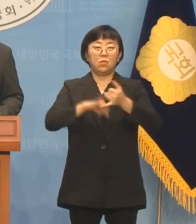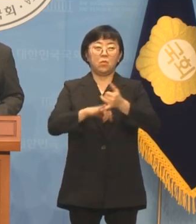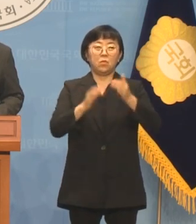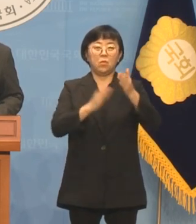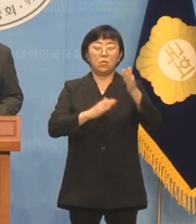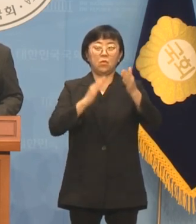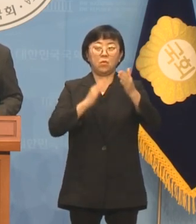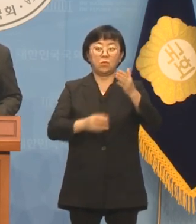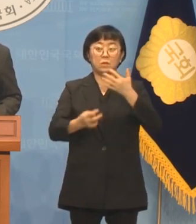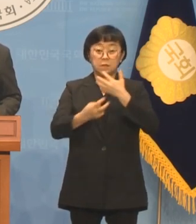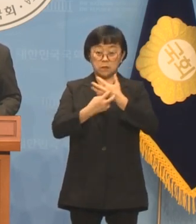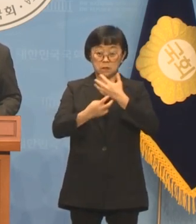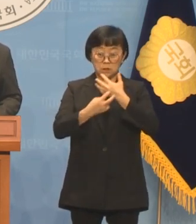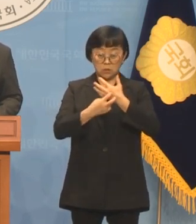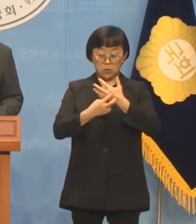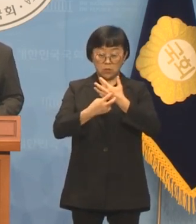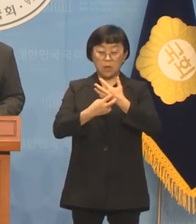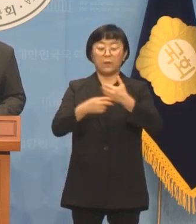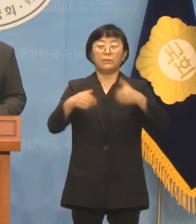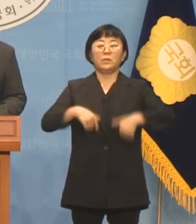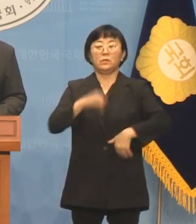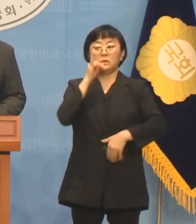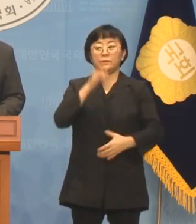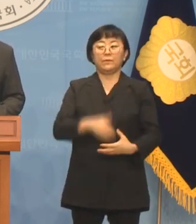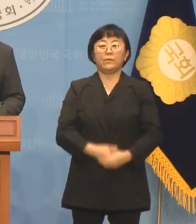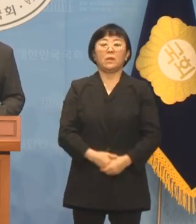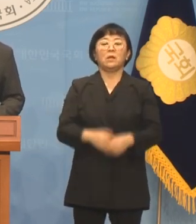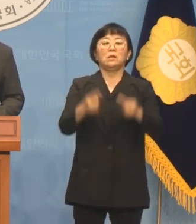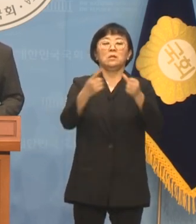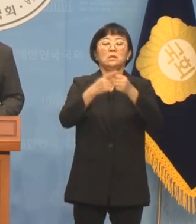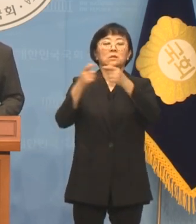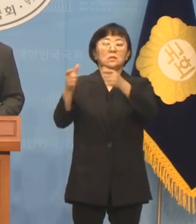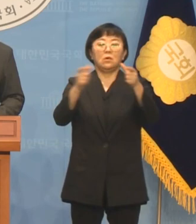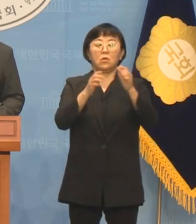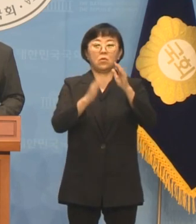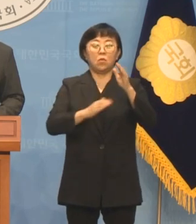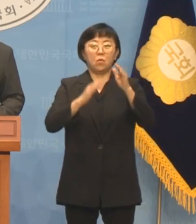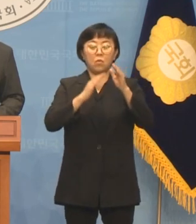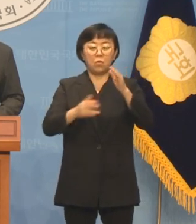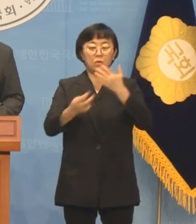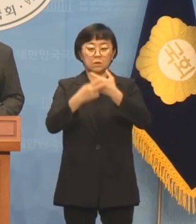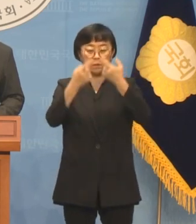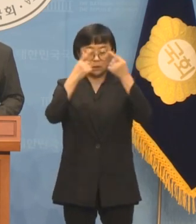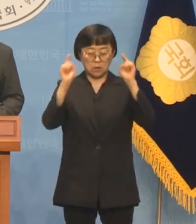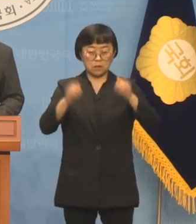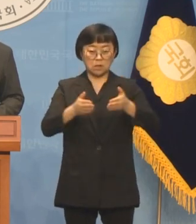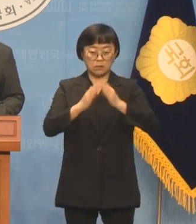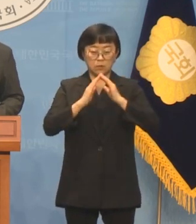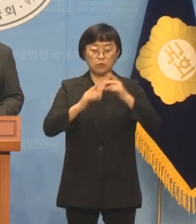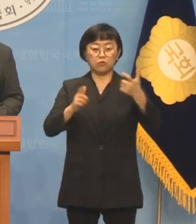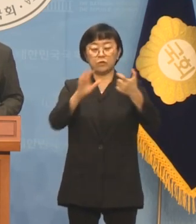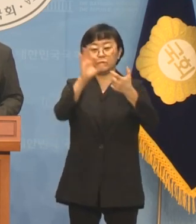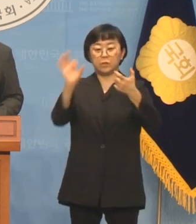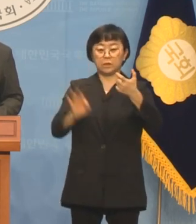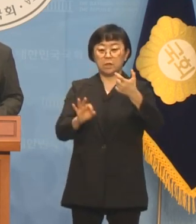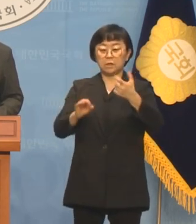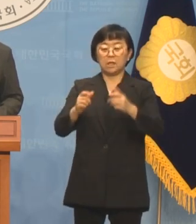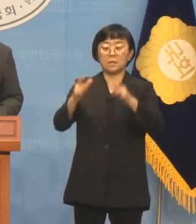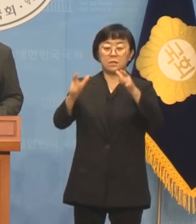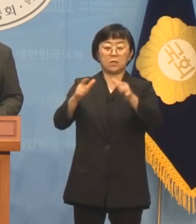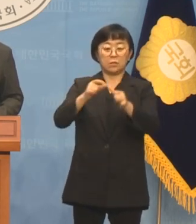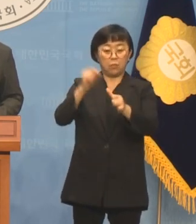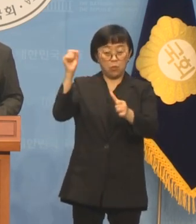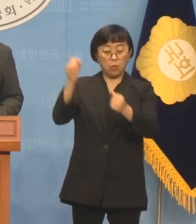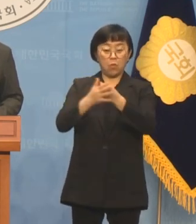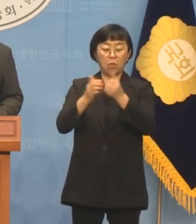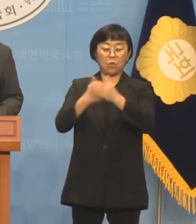정책 패키지가 반드시 필요합니다. 첫째, 지역 공공의대를 설립해 지역 인재 60% 이상을 선발하고 졸업